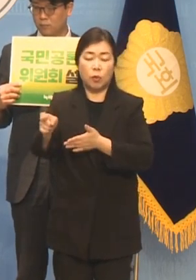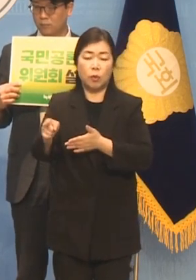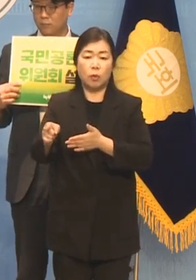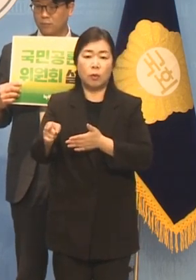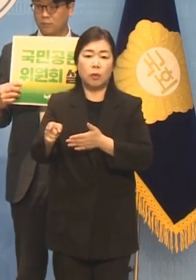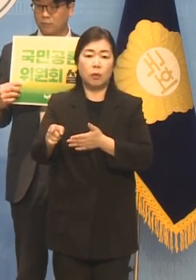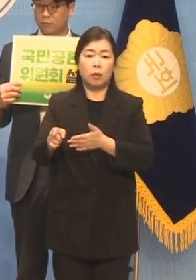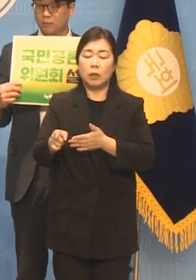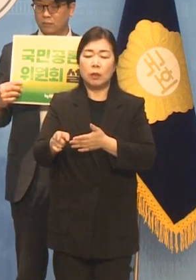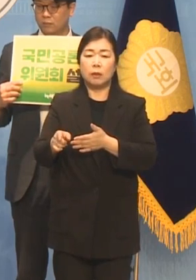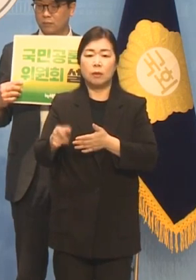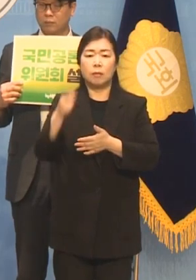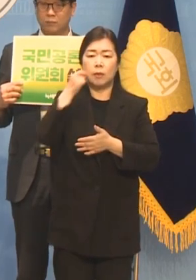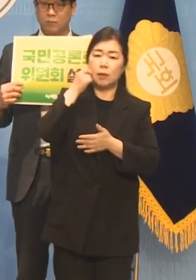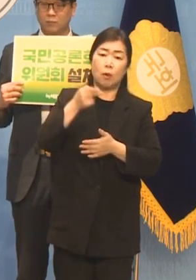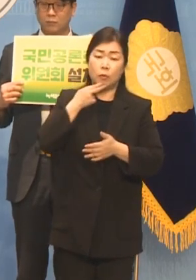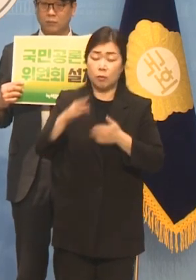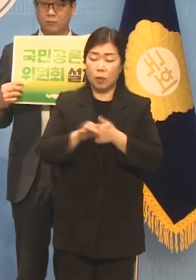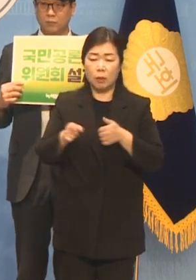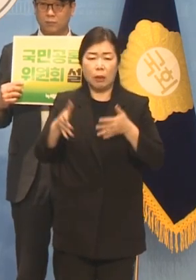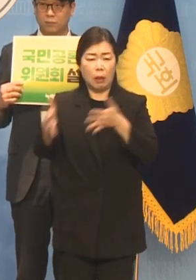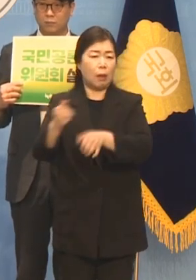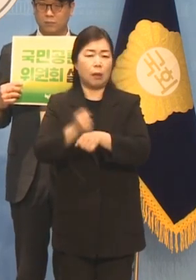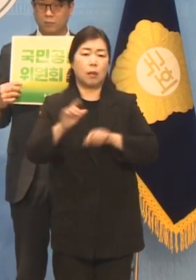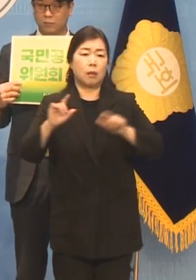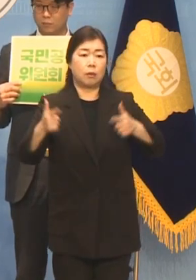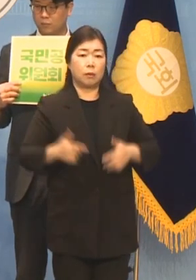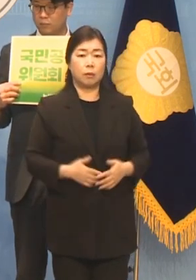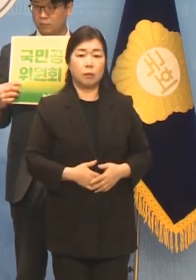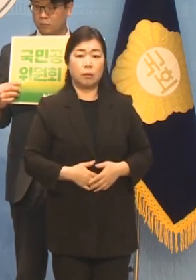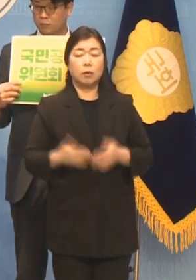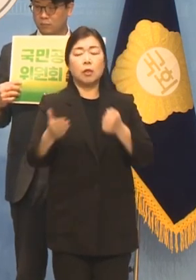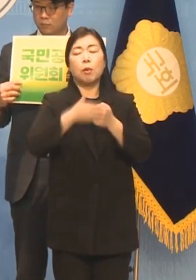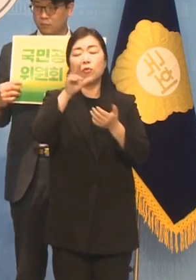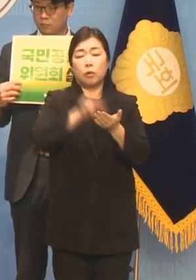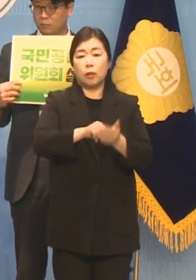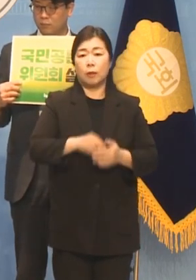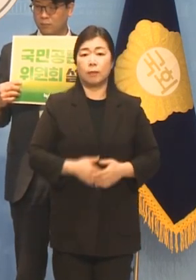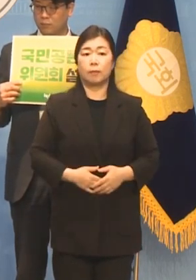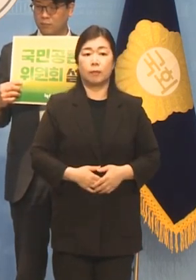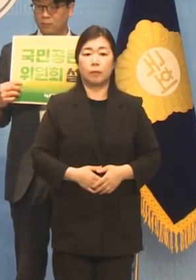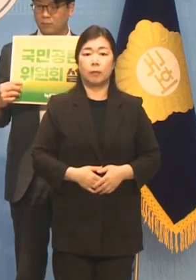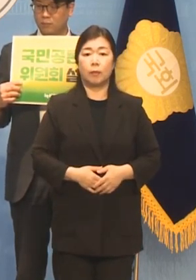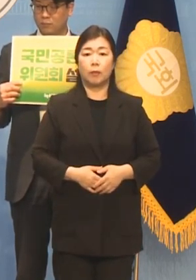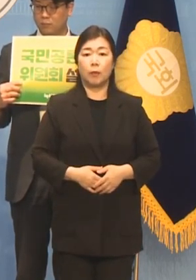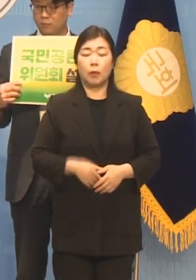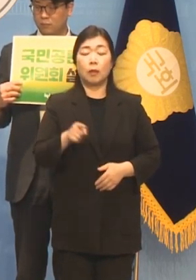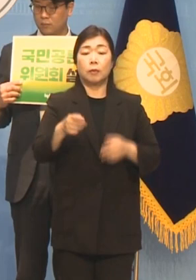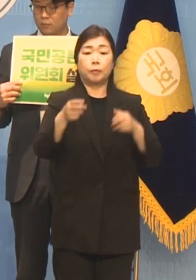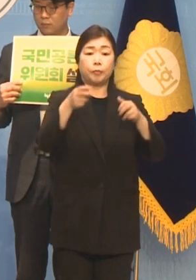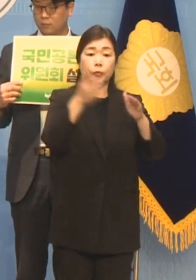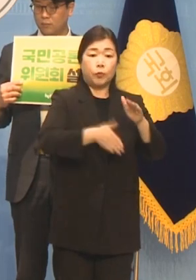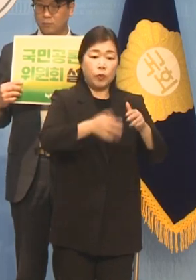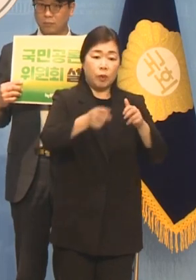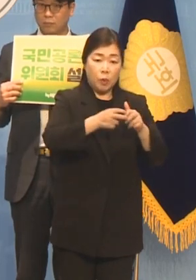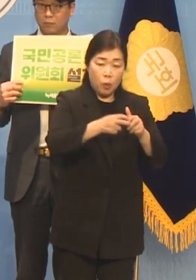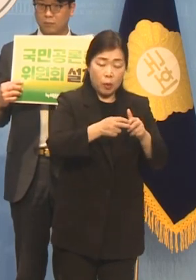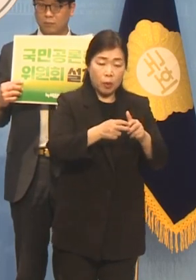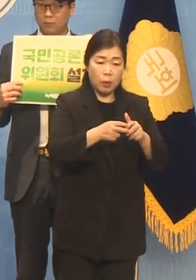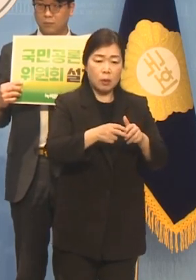없습니다. 다시 공공병원이 전면에 부각되고 있습니다. 급할 때는 공공병원